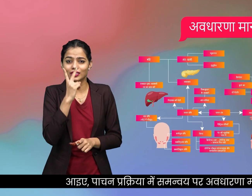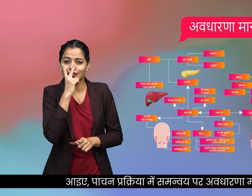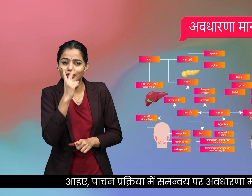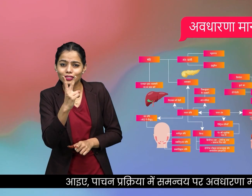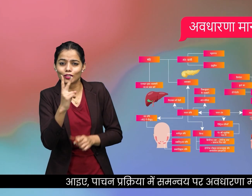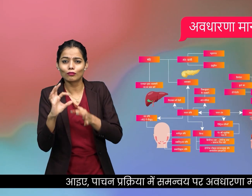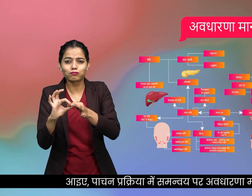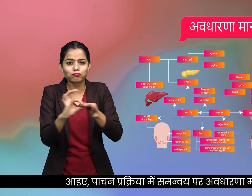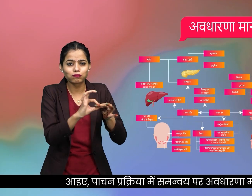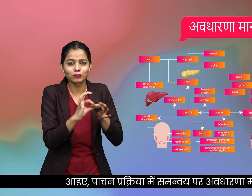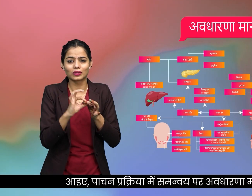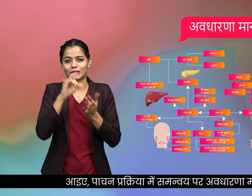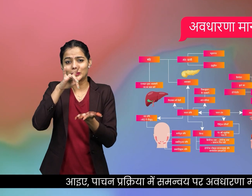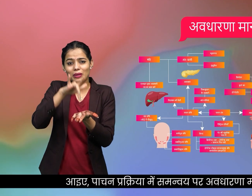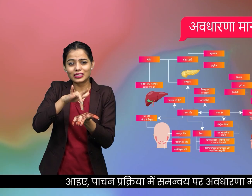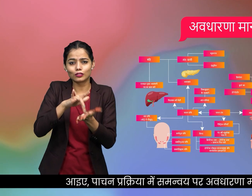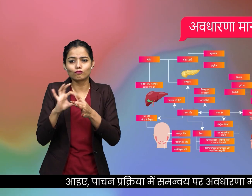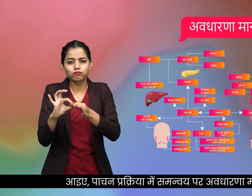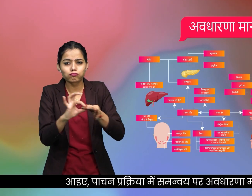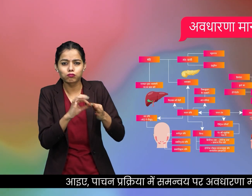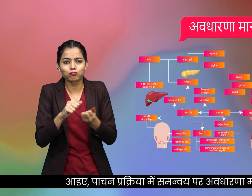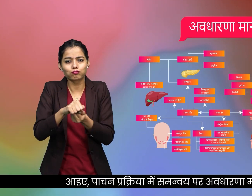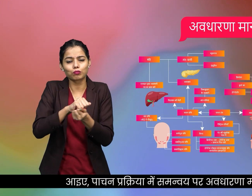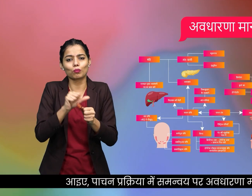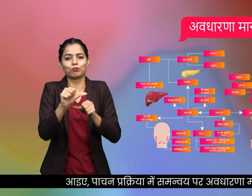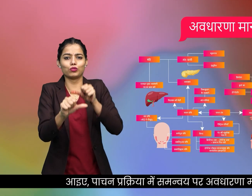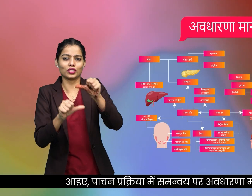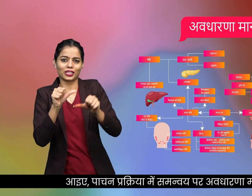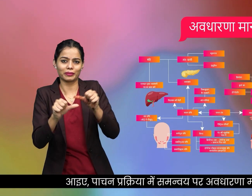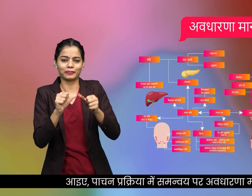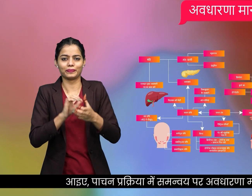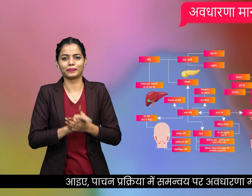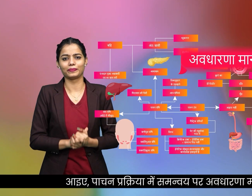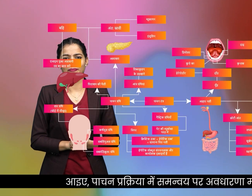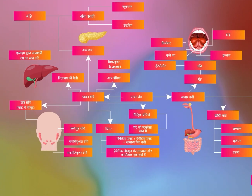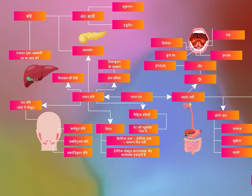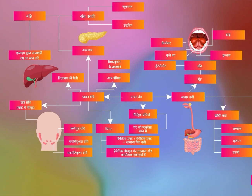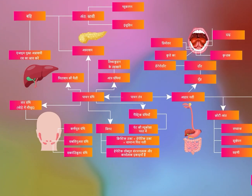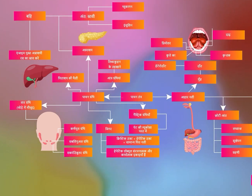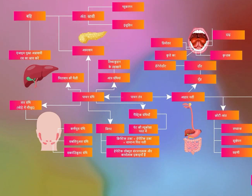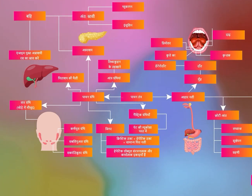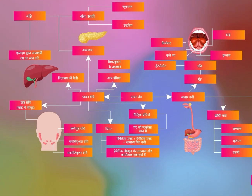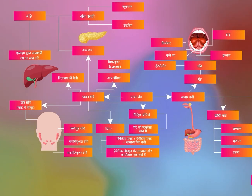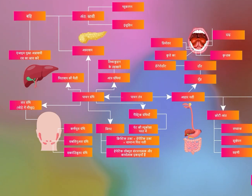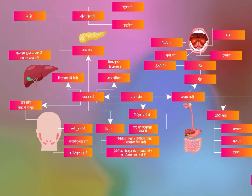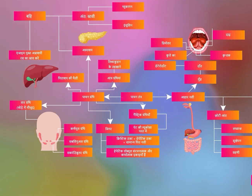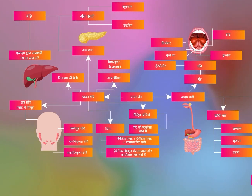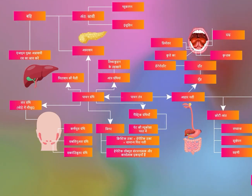आइए पाचन प्रक्रिया में समन्वय पर अवधारणा मानचित्र देखें।